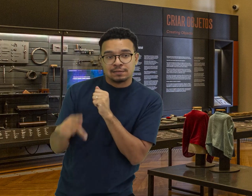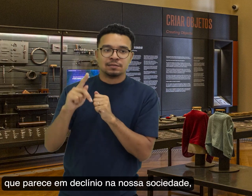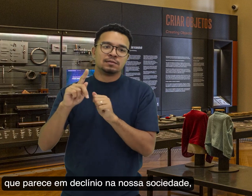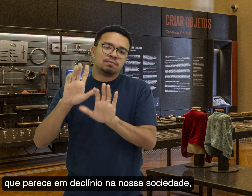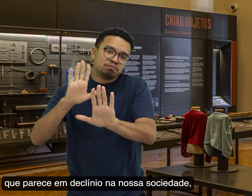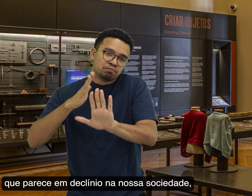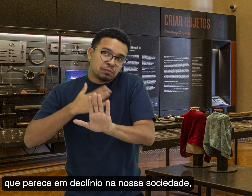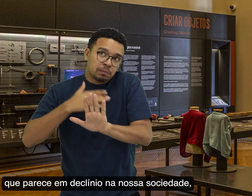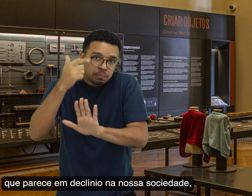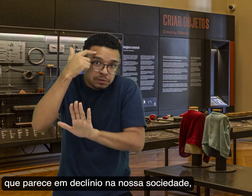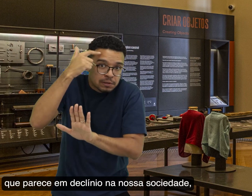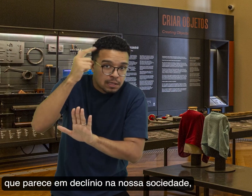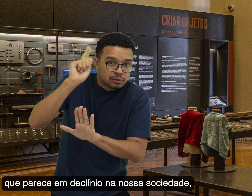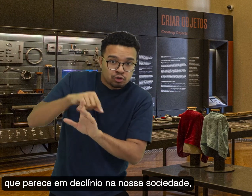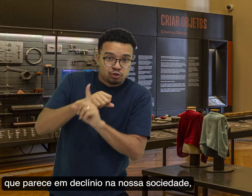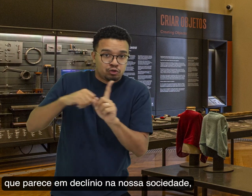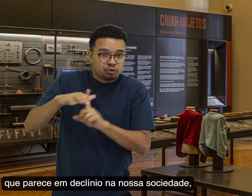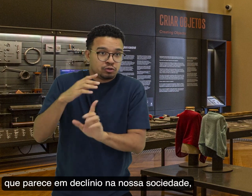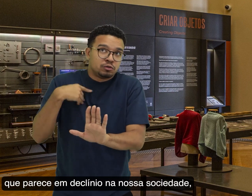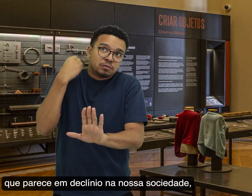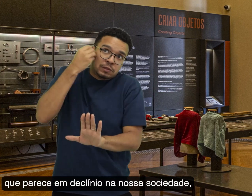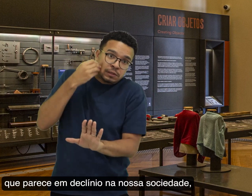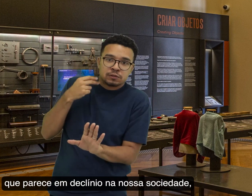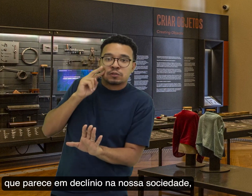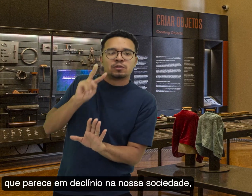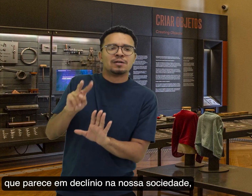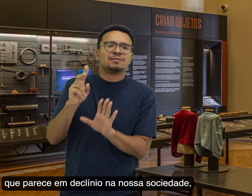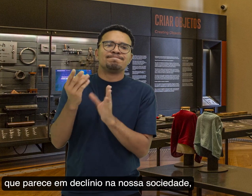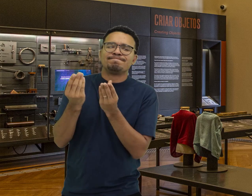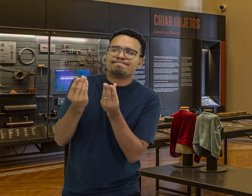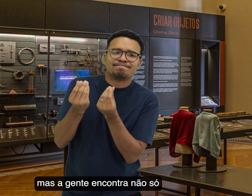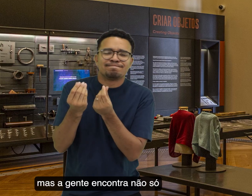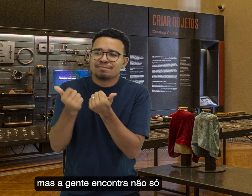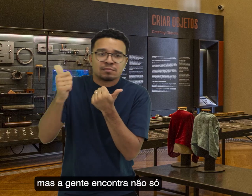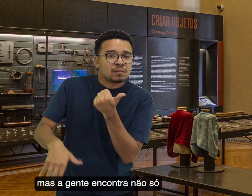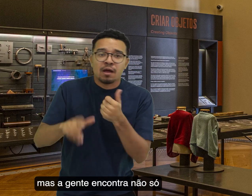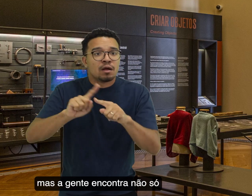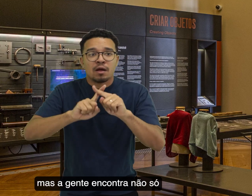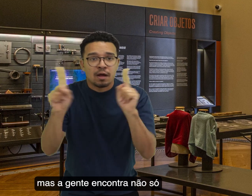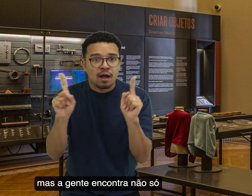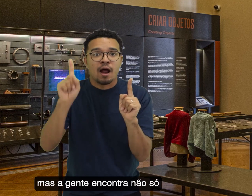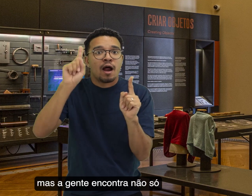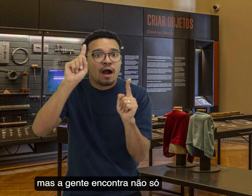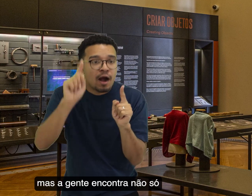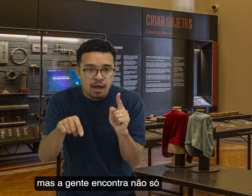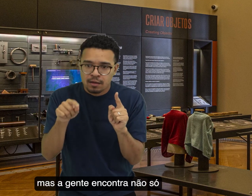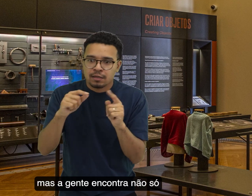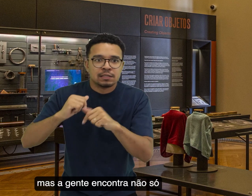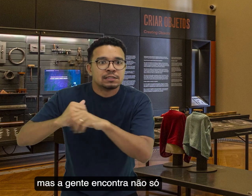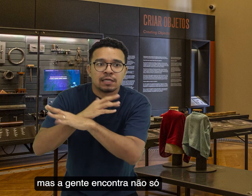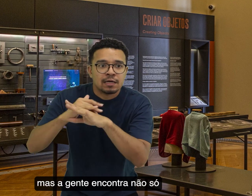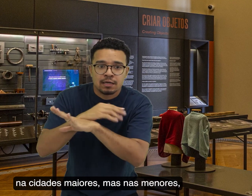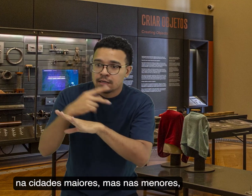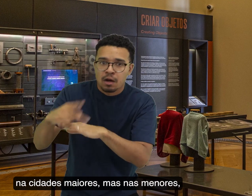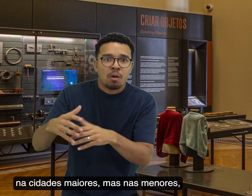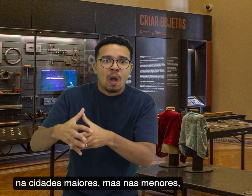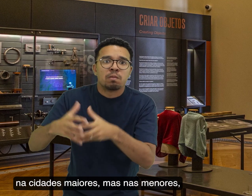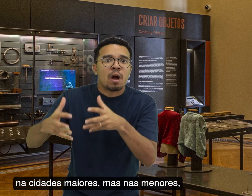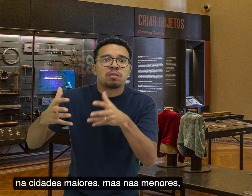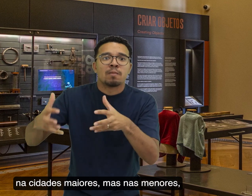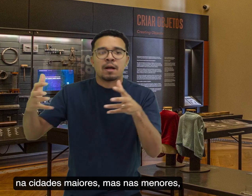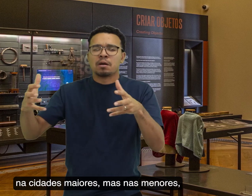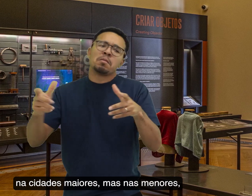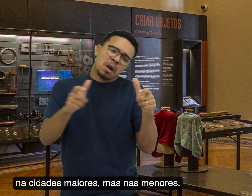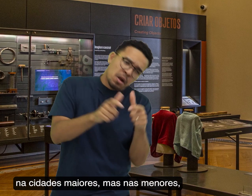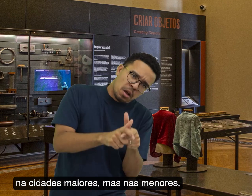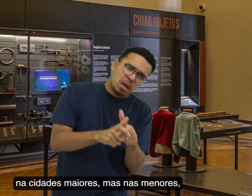dos artesãos, que parece em declínio na nossa sociedade, mas a gente encontra, né, não só